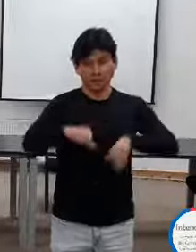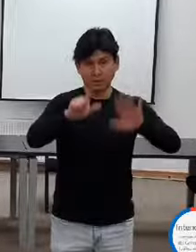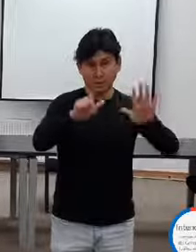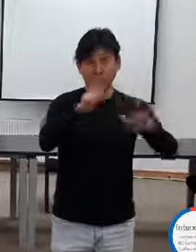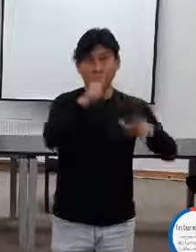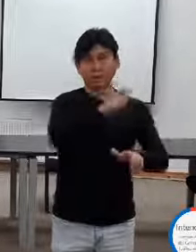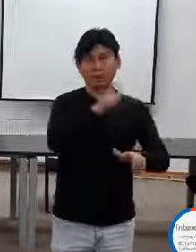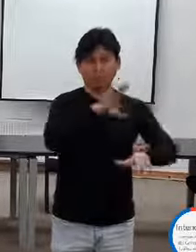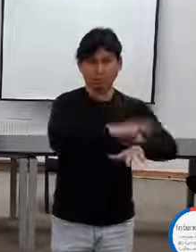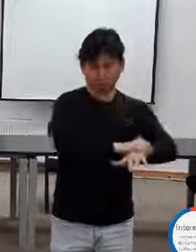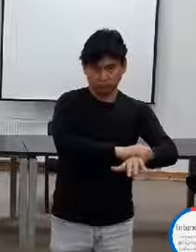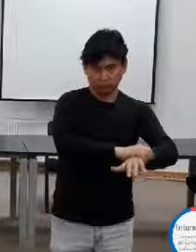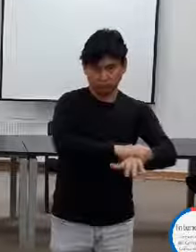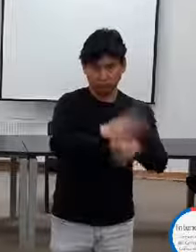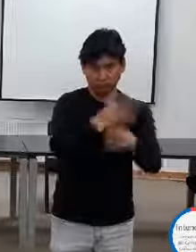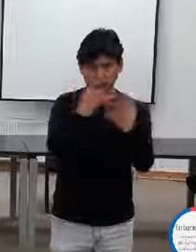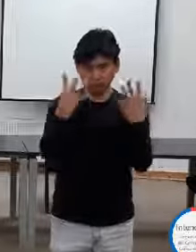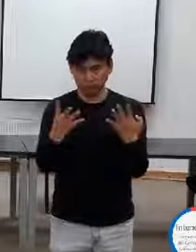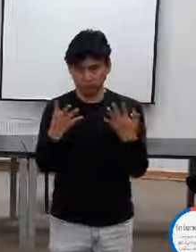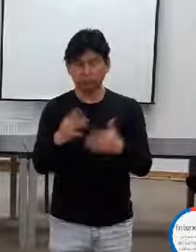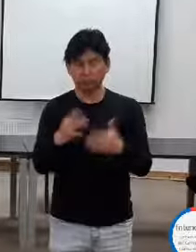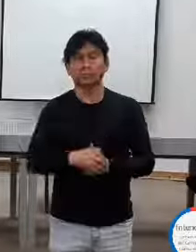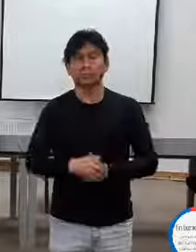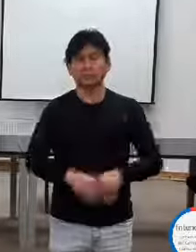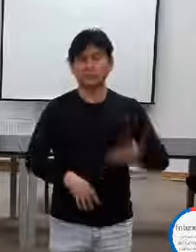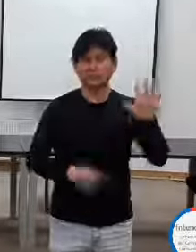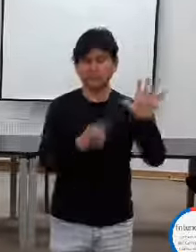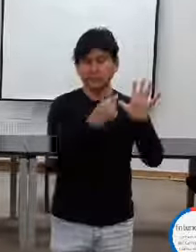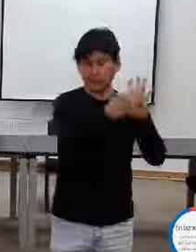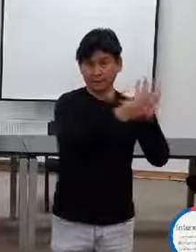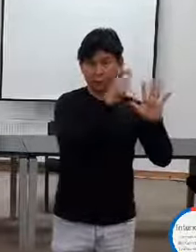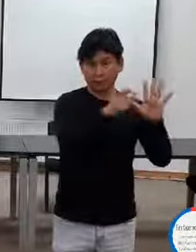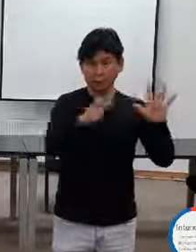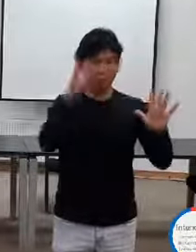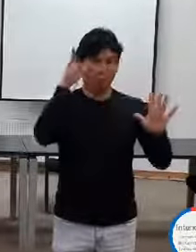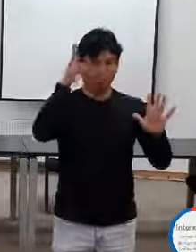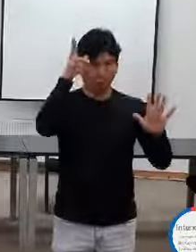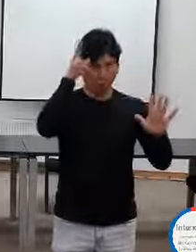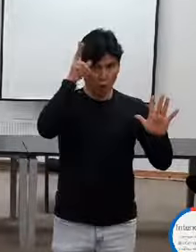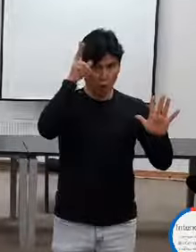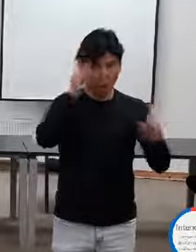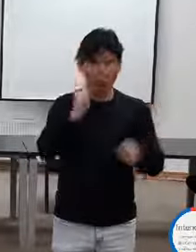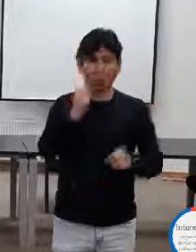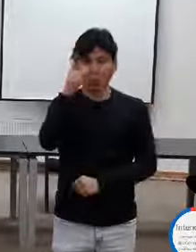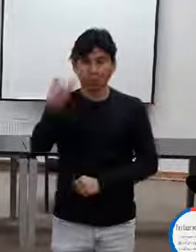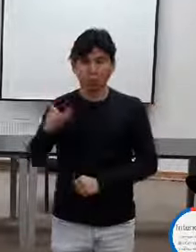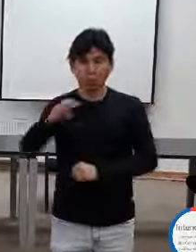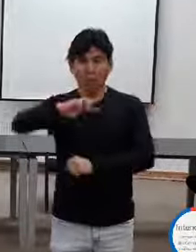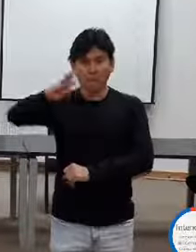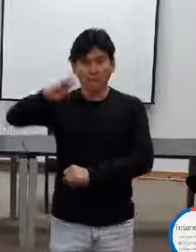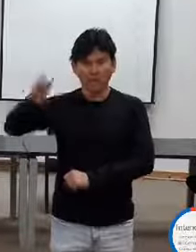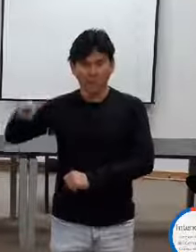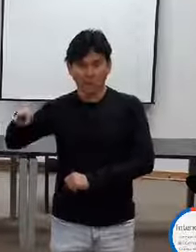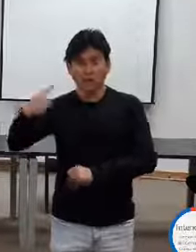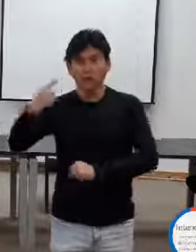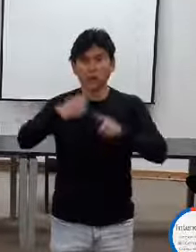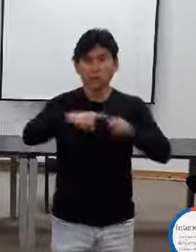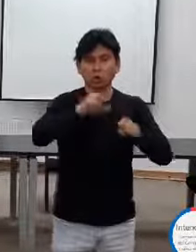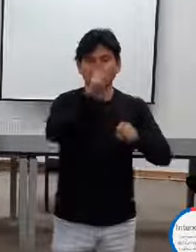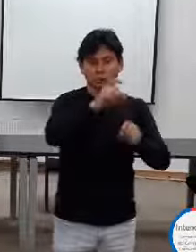personas detenidas, de las cuales 5 son de Coyhaique, una de Villa Mañiguales y una de Puerto